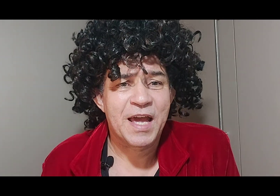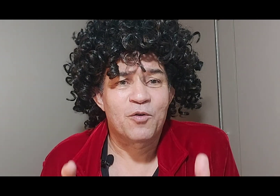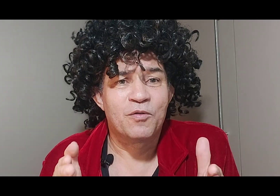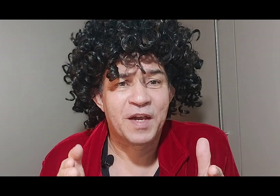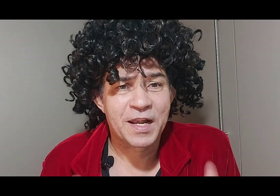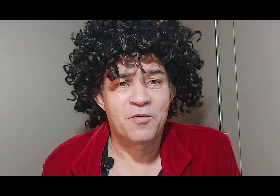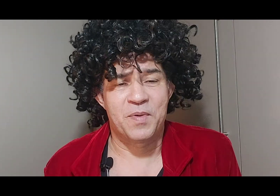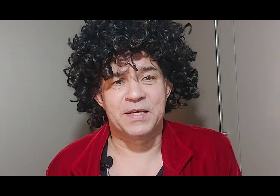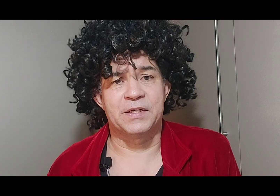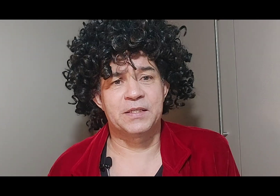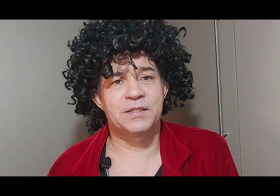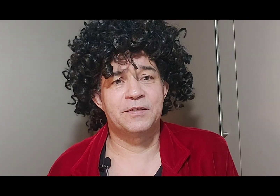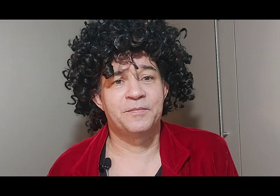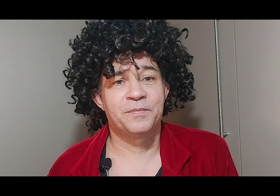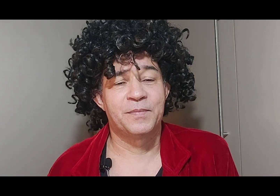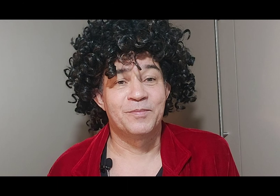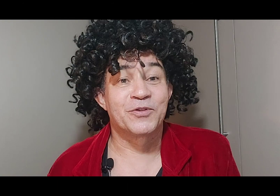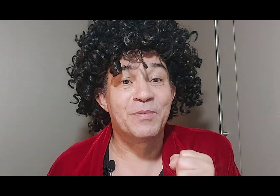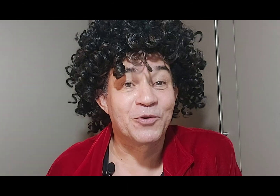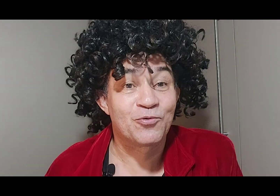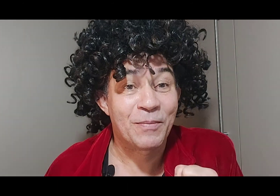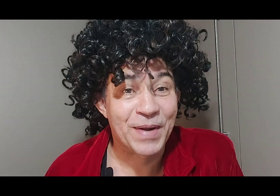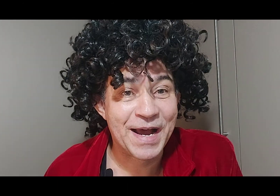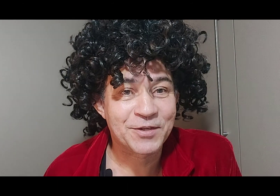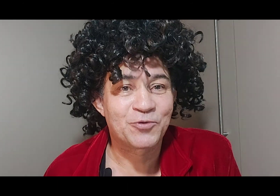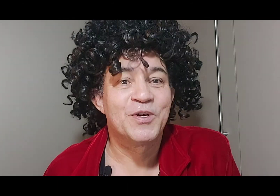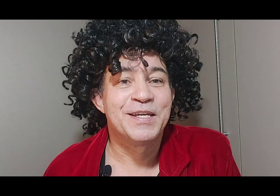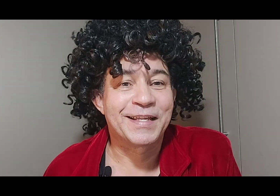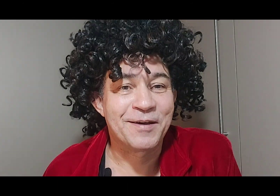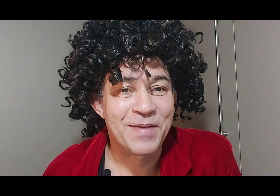que é governar um país. Meus amigos,